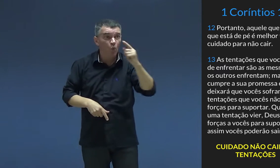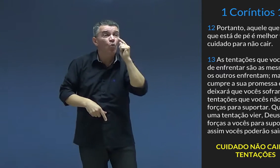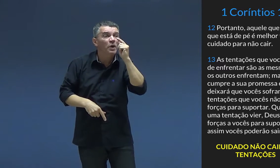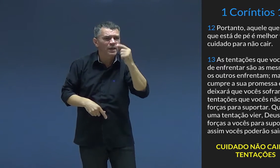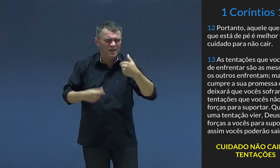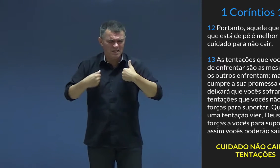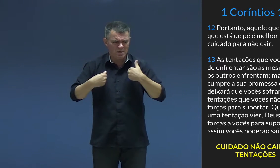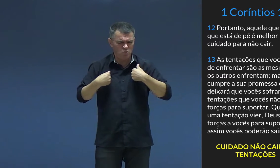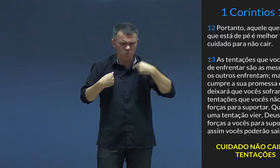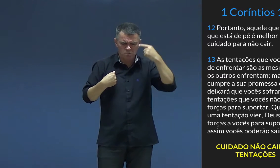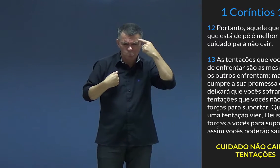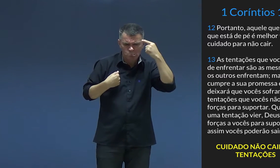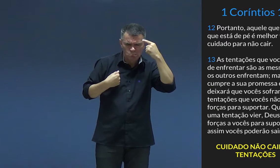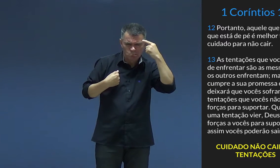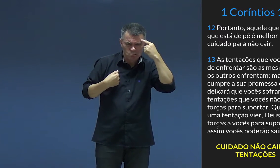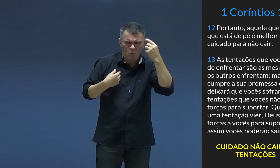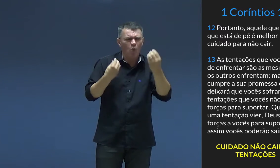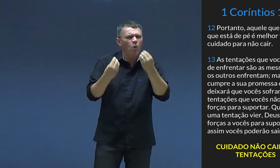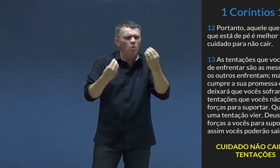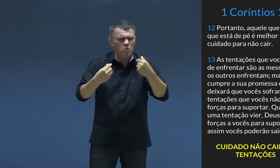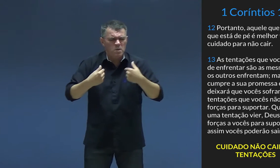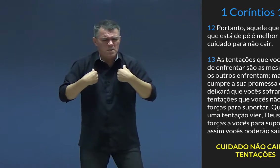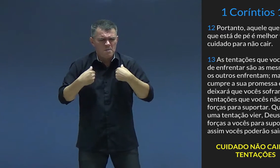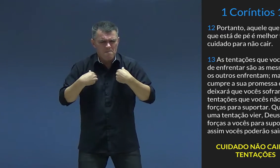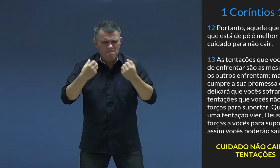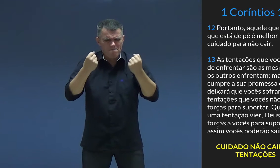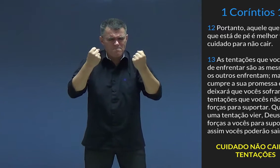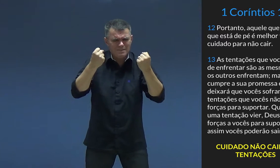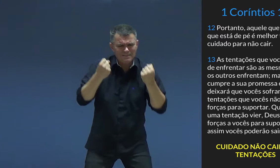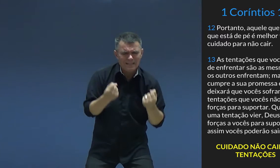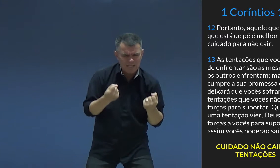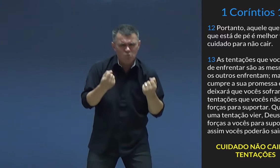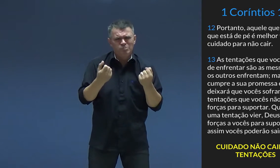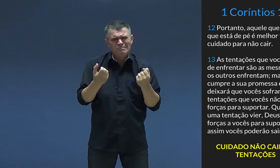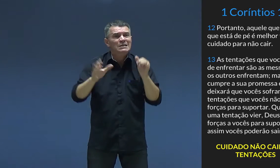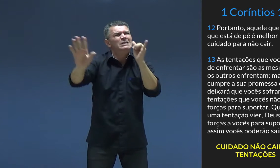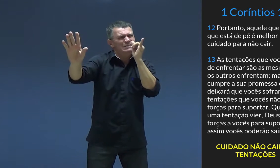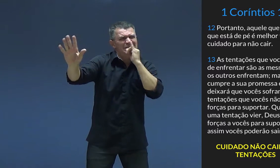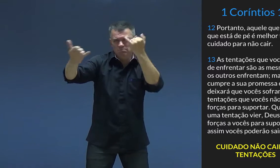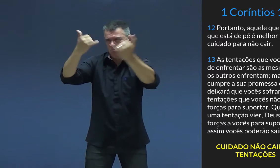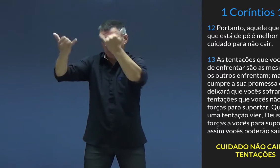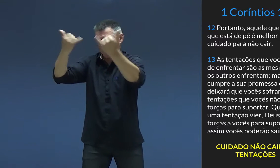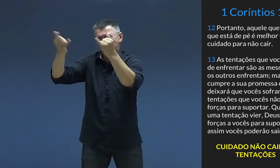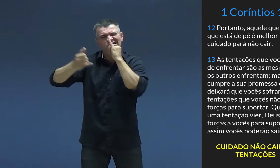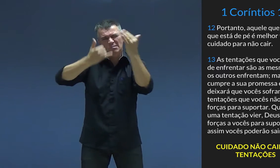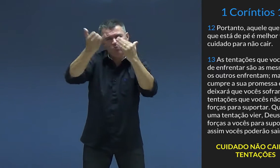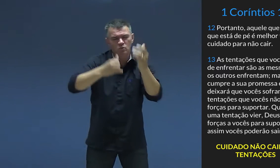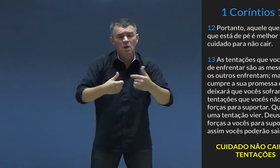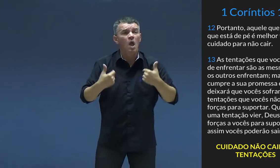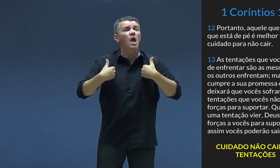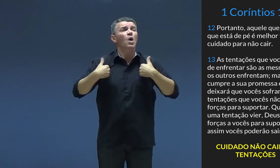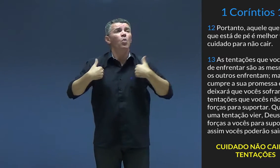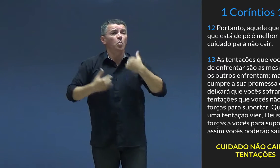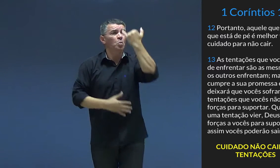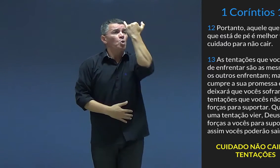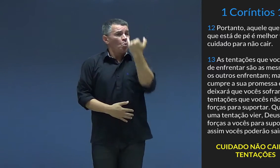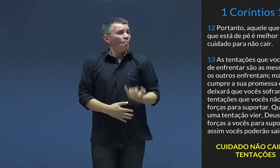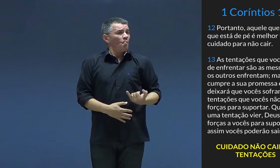ali está falando o quê? Às vezes eu fico pensando, ai, tá tão difícil, tão pesado. É só uma comparação, uma brincadeira,